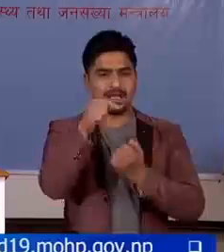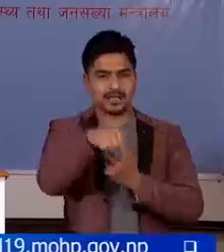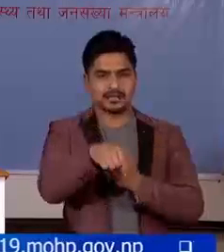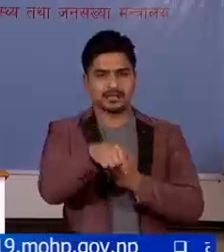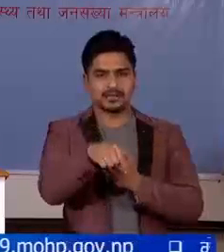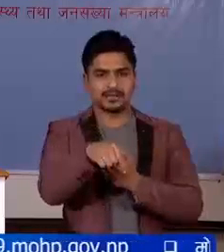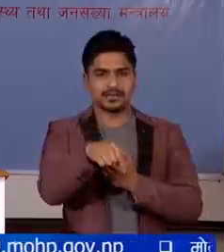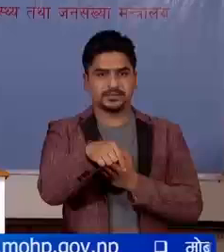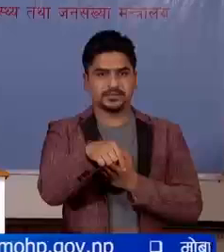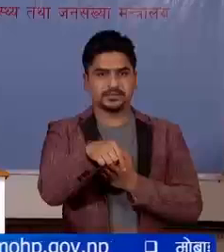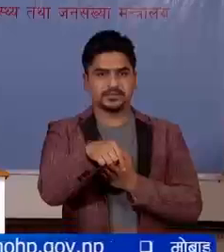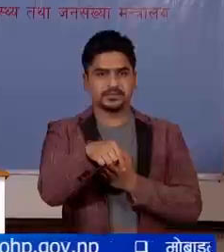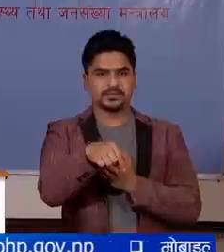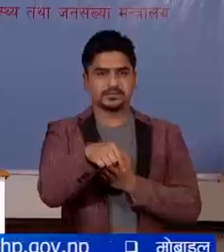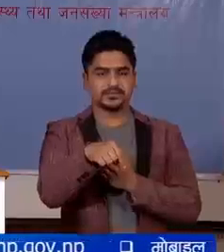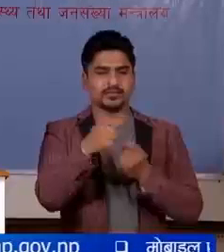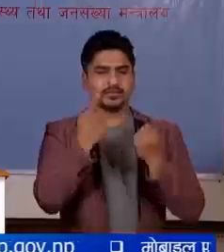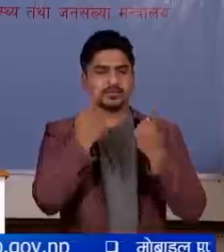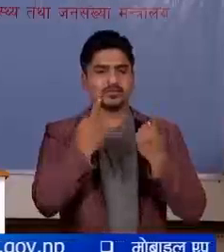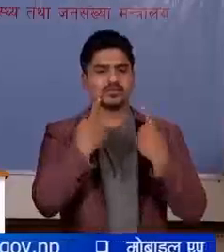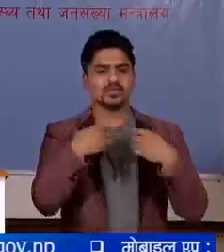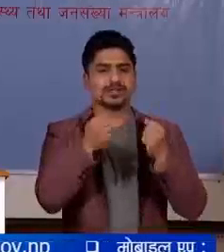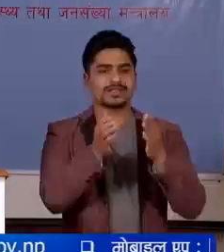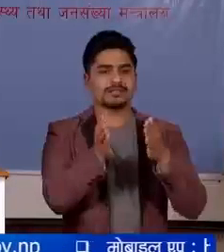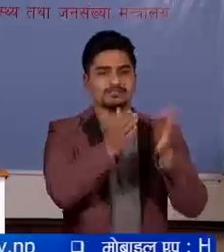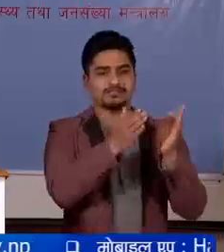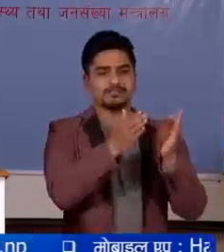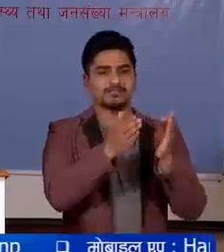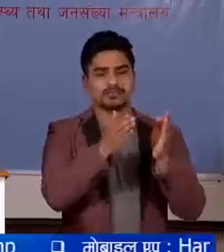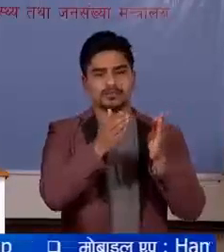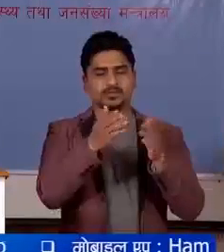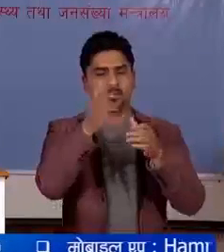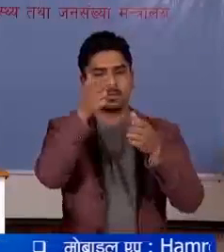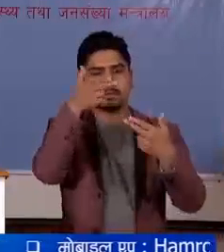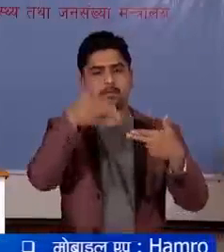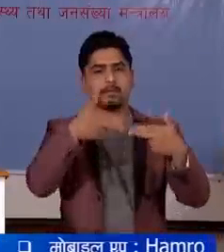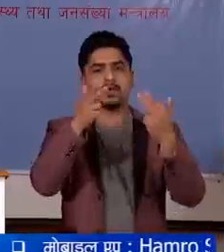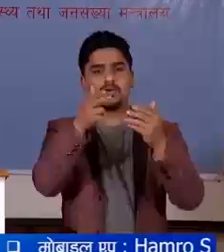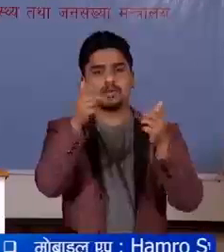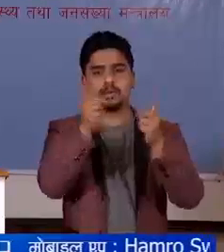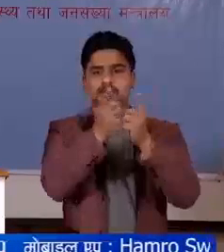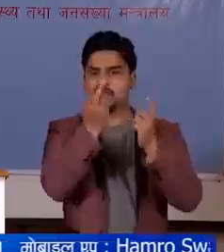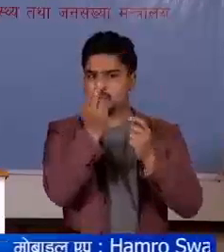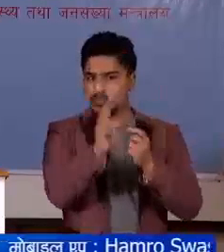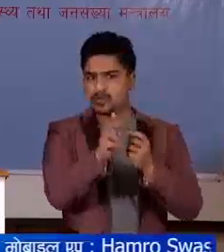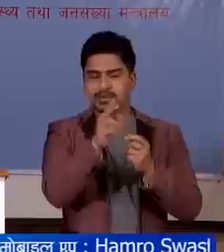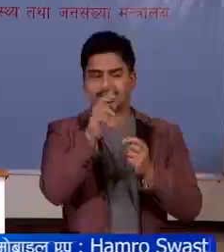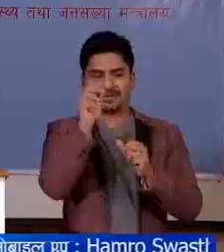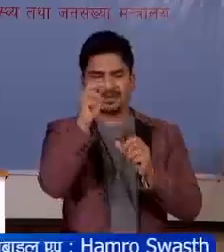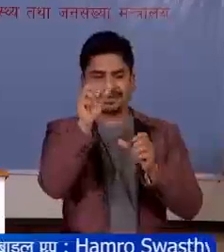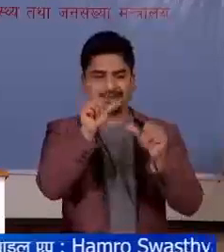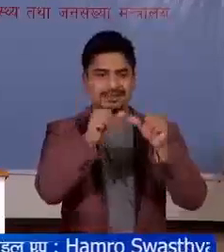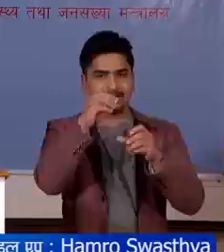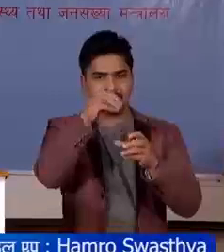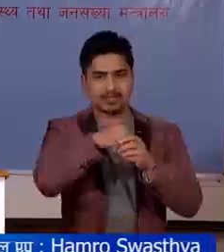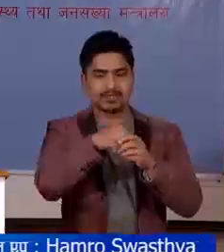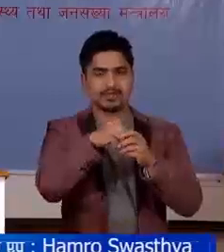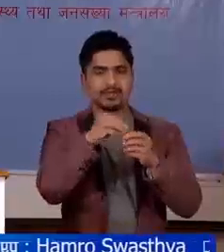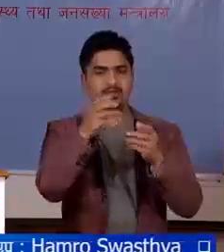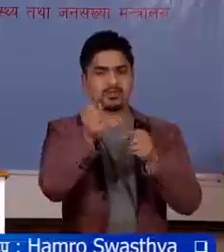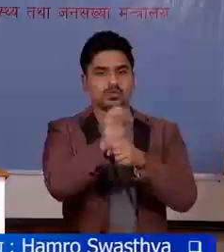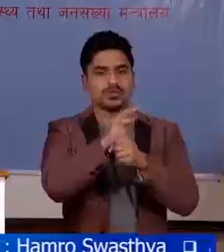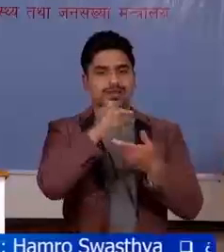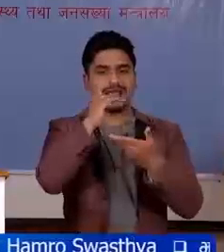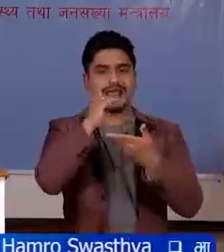हेल्थ क्लॉस्टर को वर्चुल मीटिंग भयो। जस्मा COVID-19 को संबन्दमा आपुर्ती वेवस्थापन